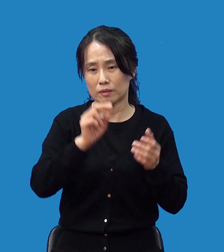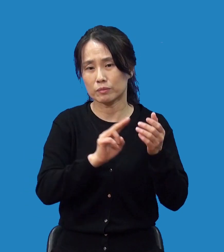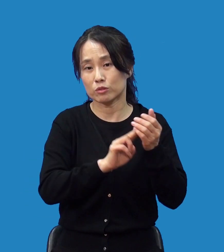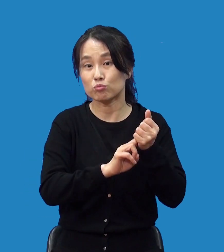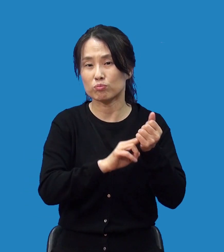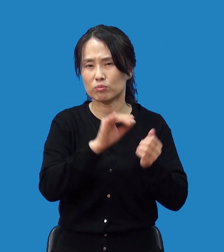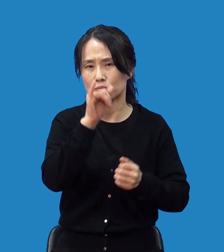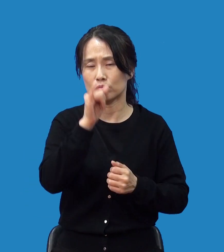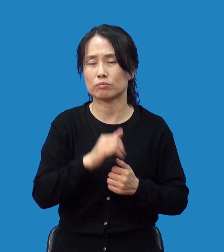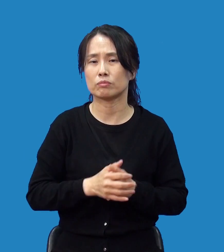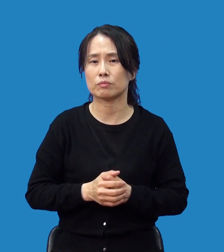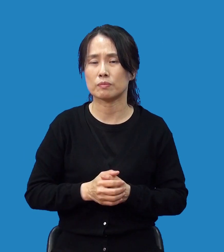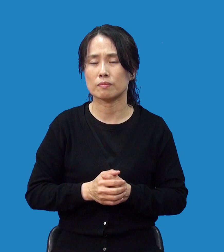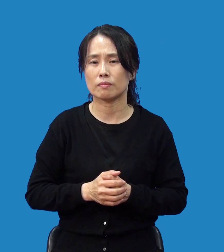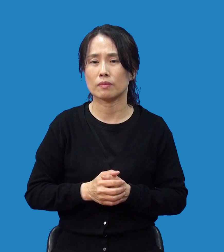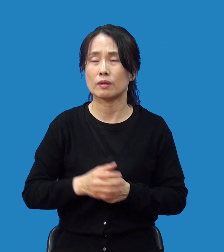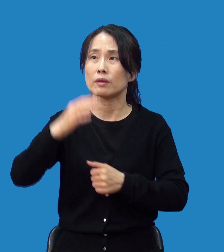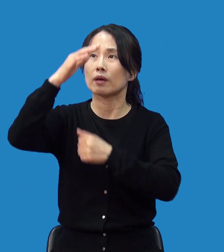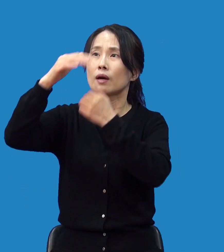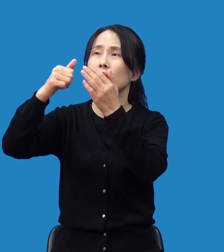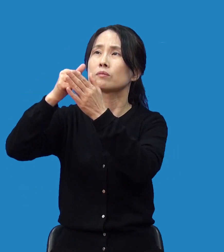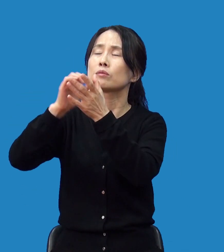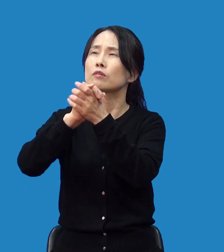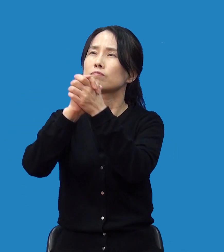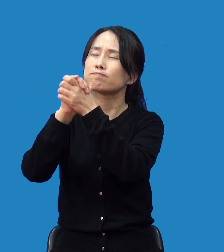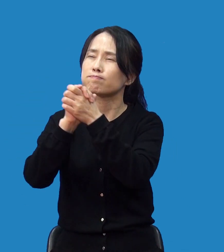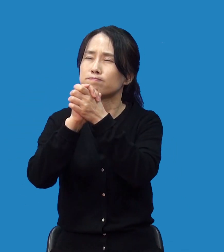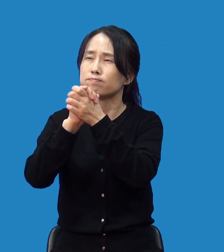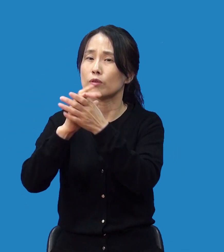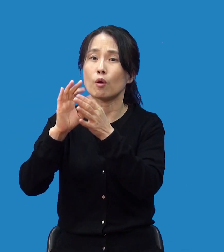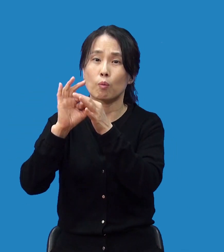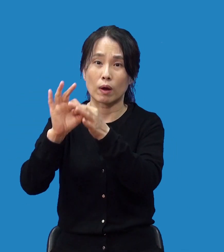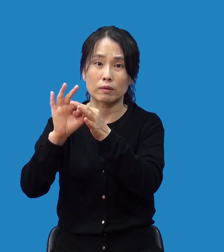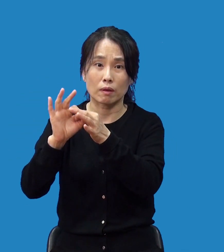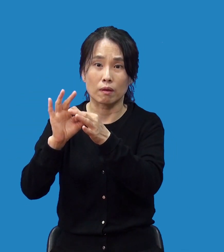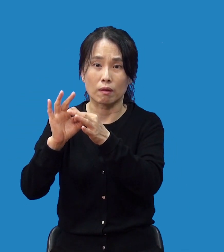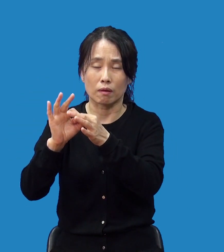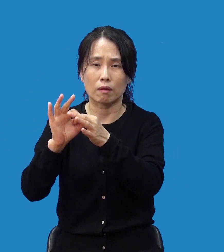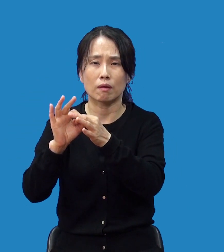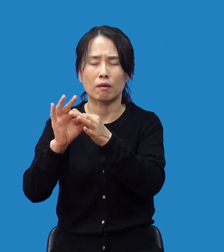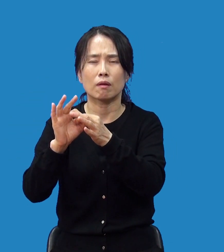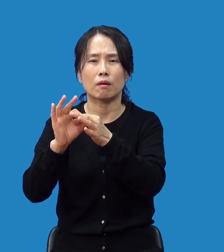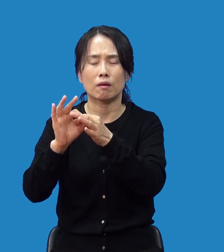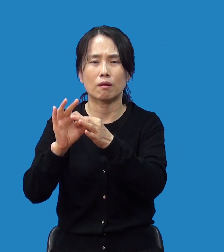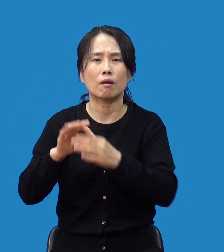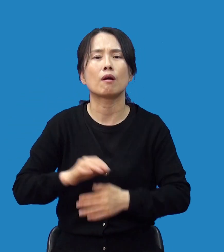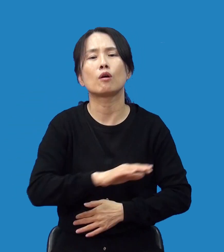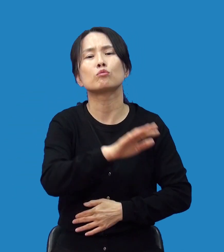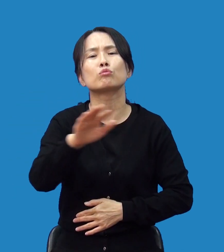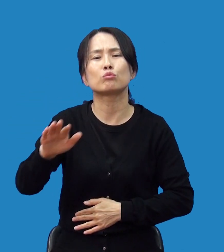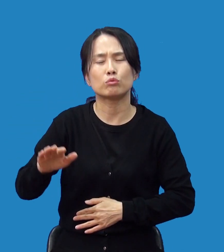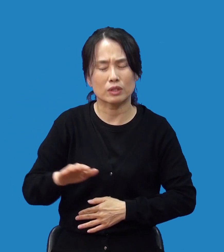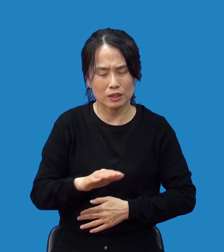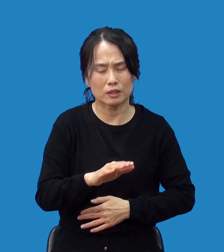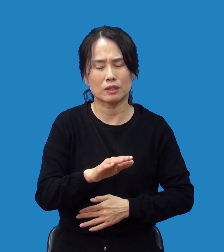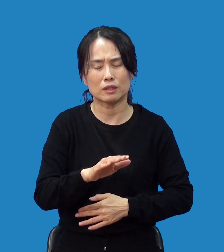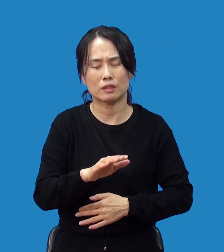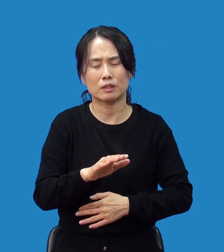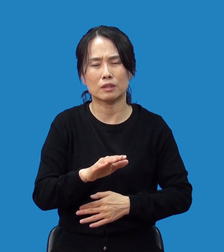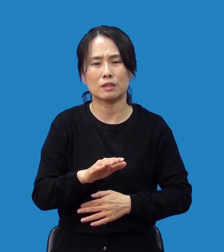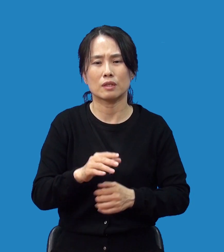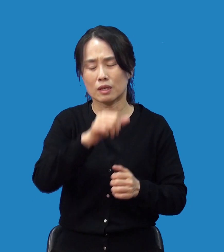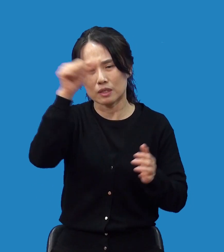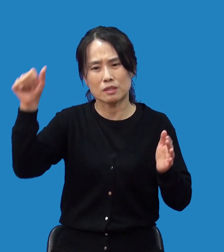창조주 하나님과의 관계가 오늘 우리 인생의 근본입니다. 관계 회복 속에 하나님의 영광을 보는